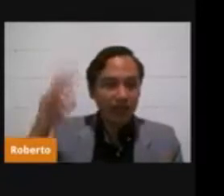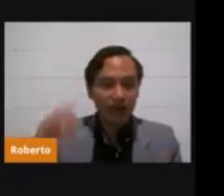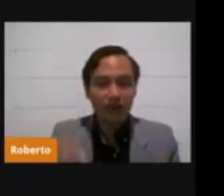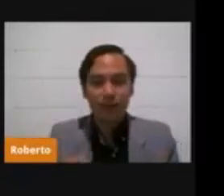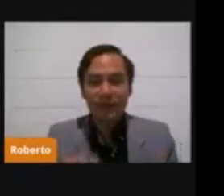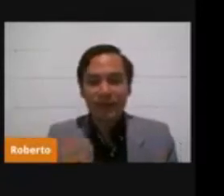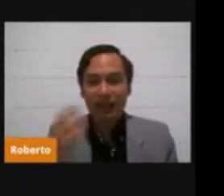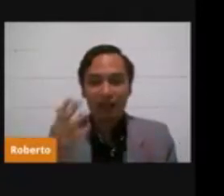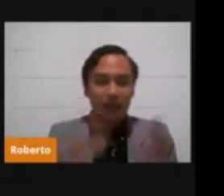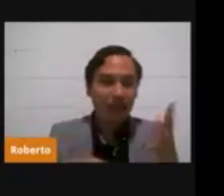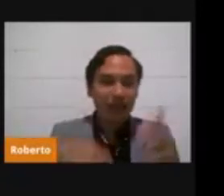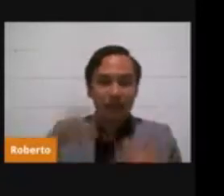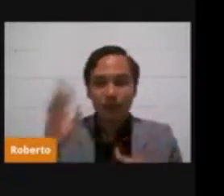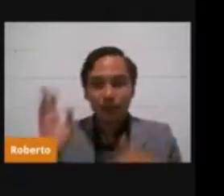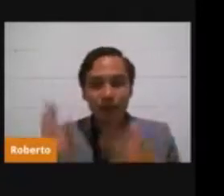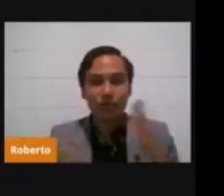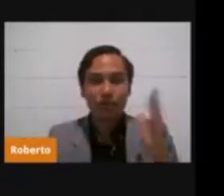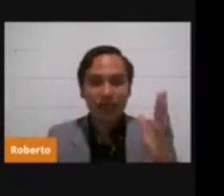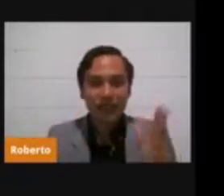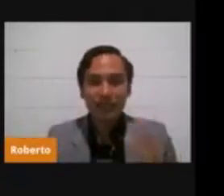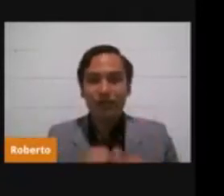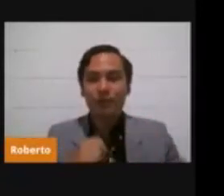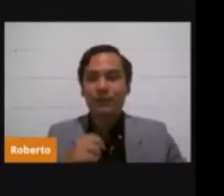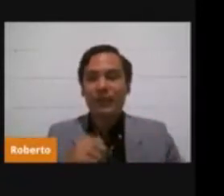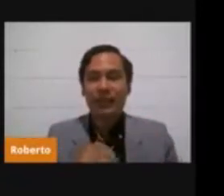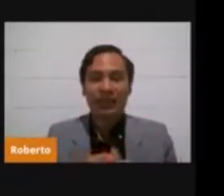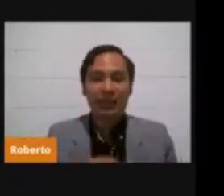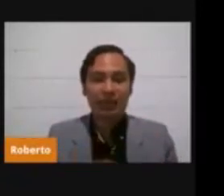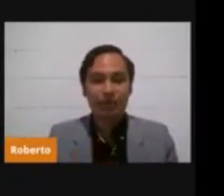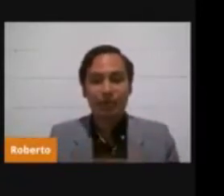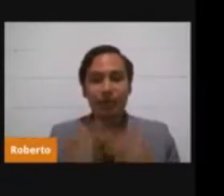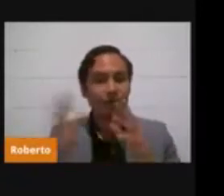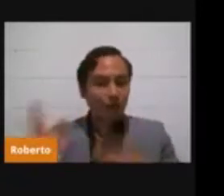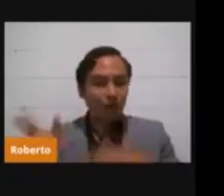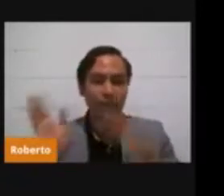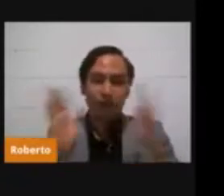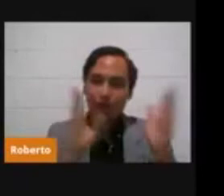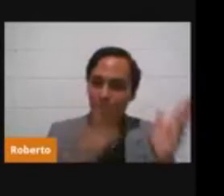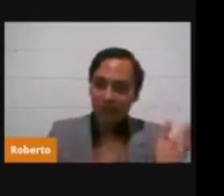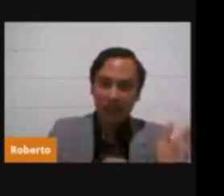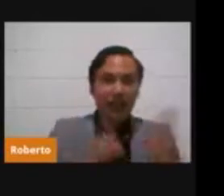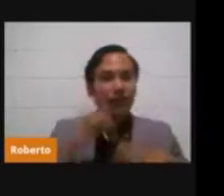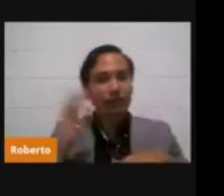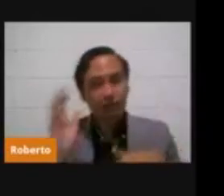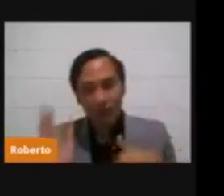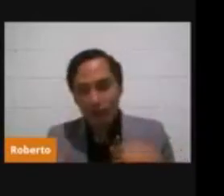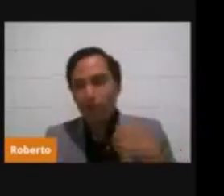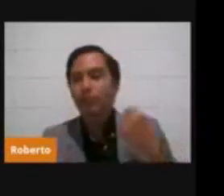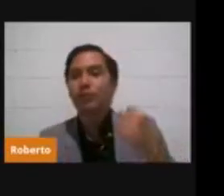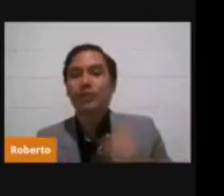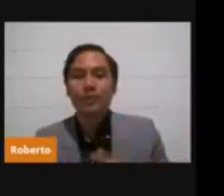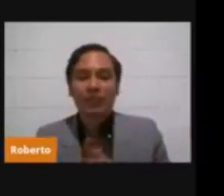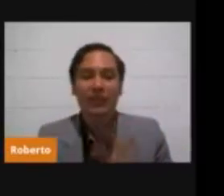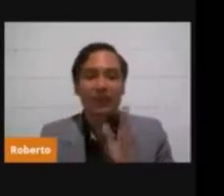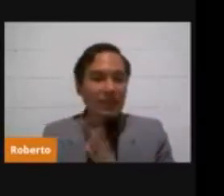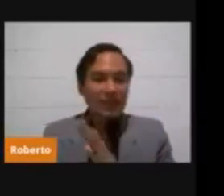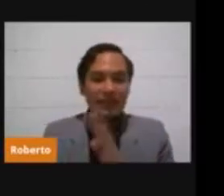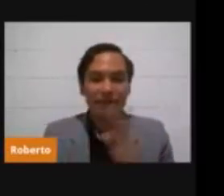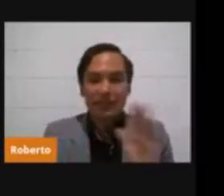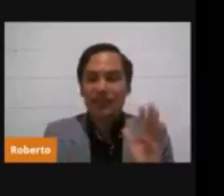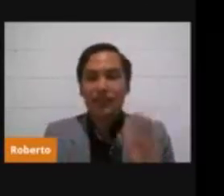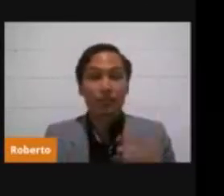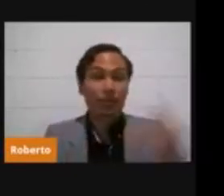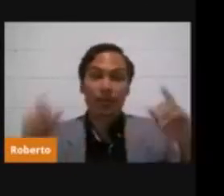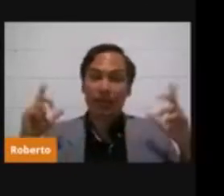tenemos el cabello ondulado, colocho, liso, unos de un color, otros más claros, otros más oscuros,